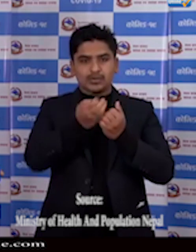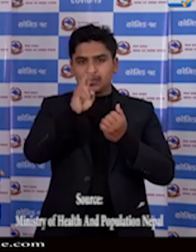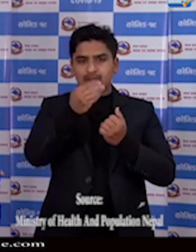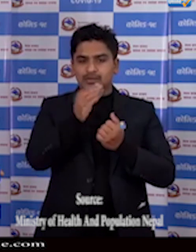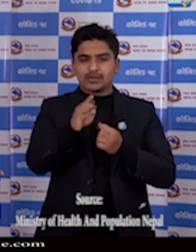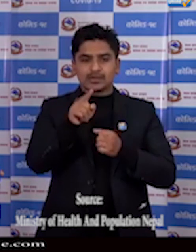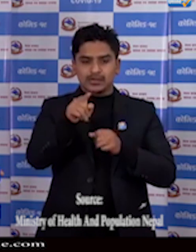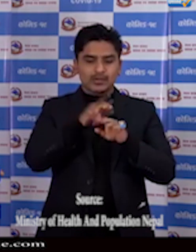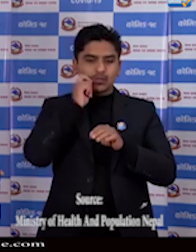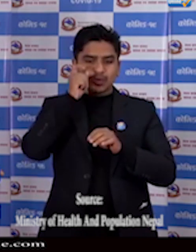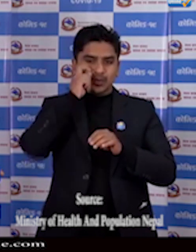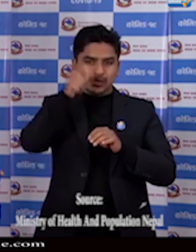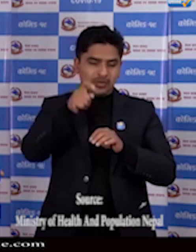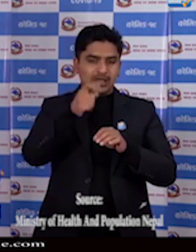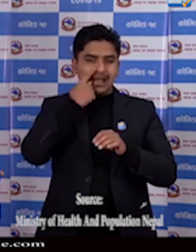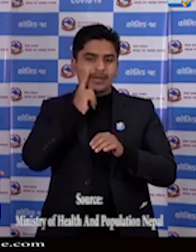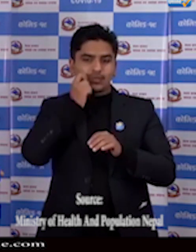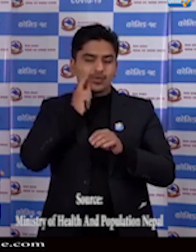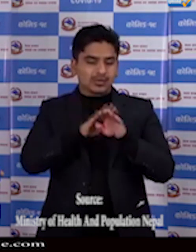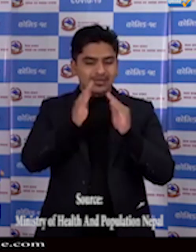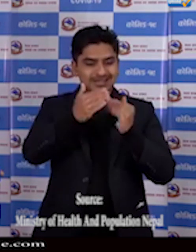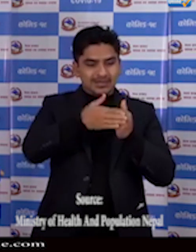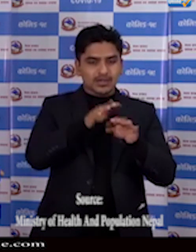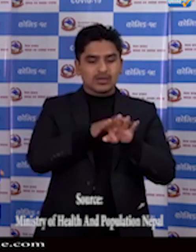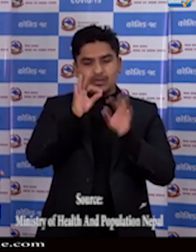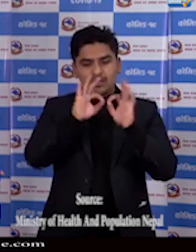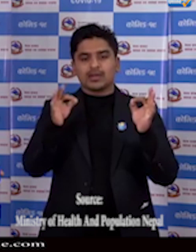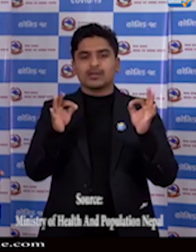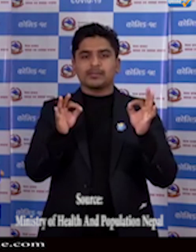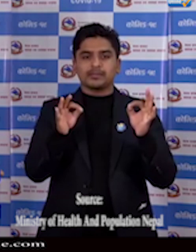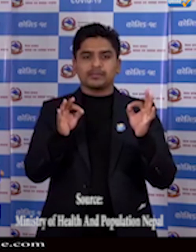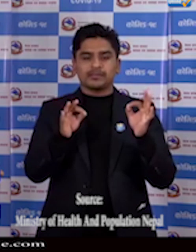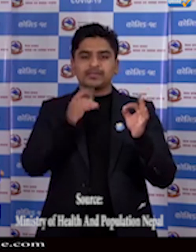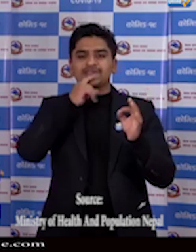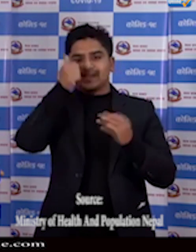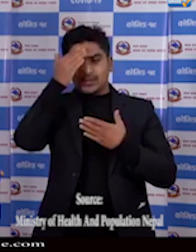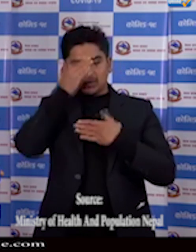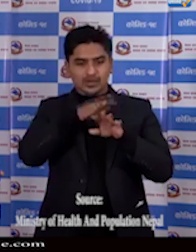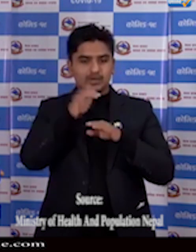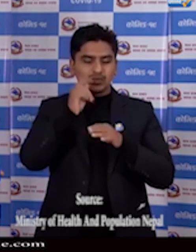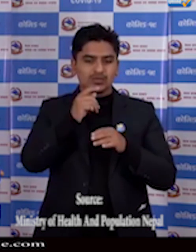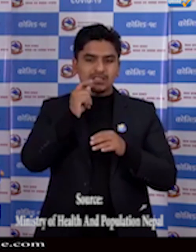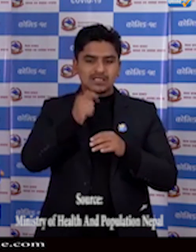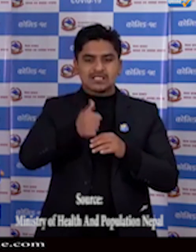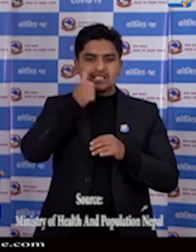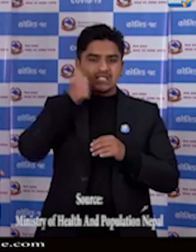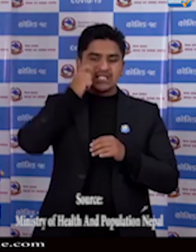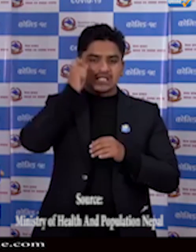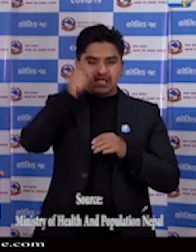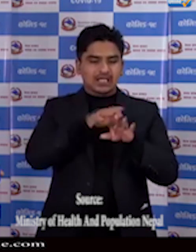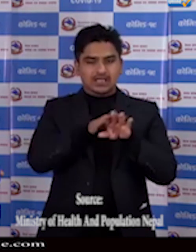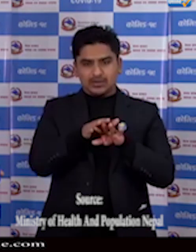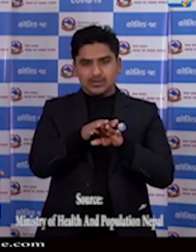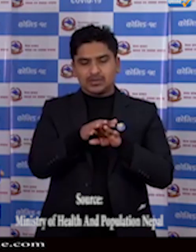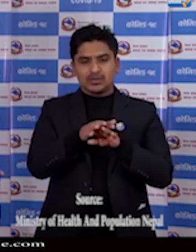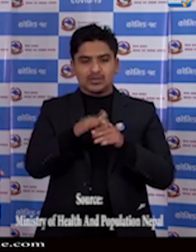घरमा यहाँहरूको हजुरबुवा हजुरआमाहरू, आमा बुवाहरू, छिमेकीहरू, विभिन्न दीर्घरोगीहरू, ज्येष्ठ नागरिकहरू, सुत्केरी, गर्भवती महिलाहरू,